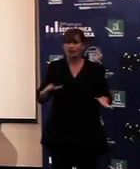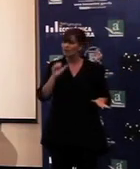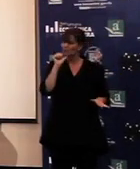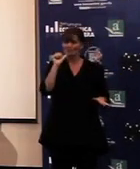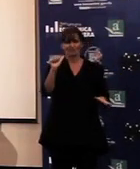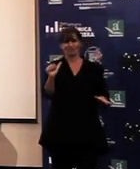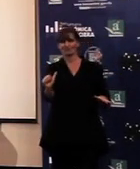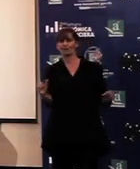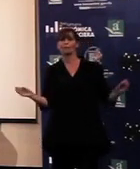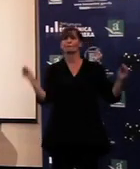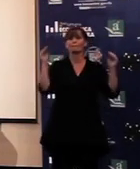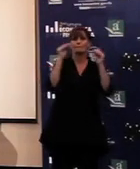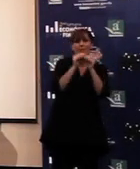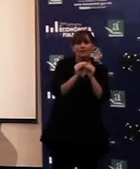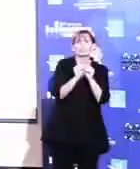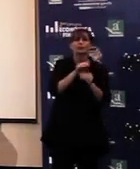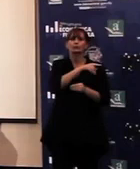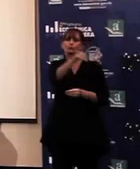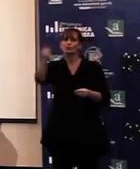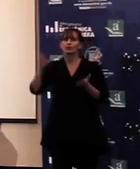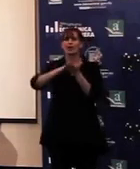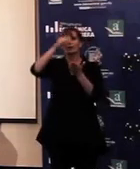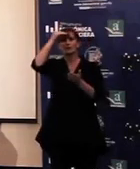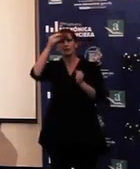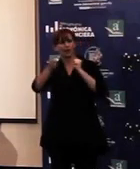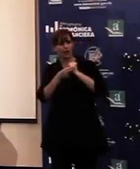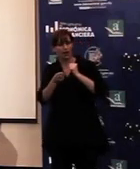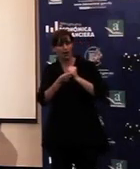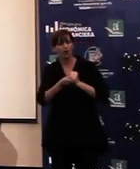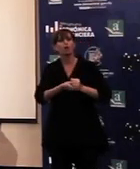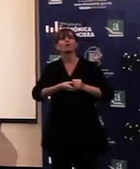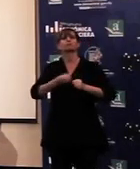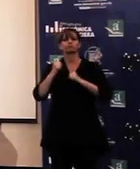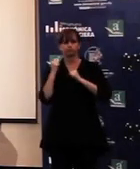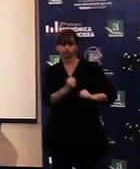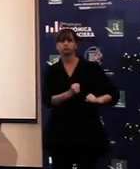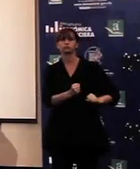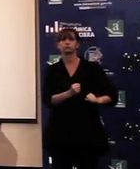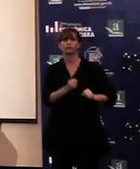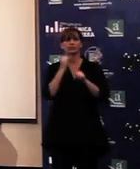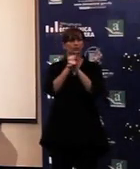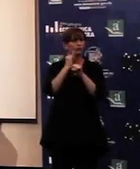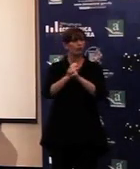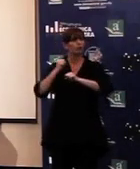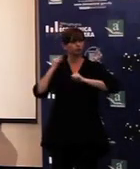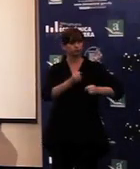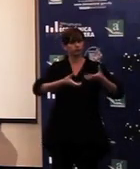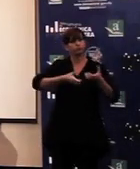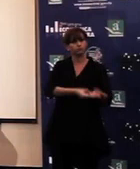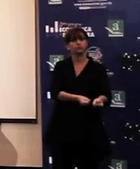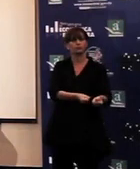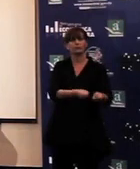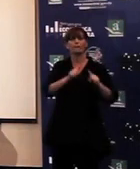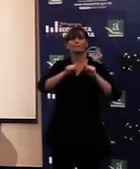a mejorar nuestras finanzas a través de un ahorro seguro, en una institución segura, sino que también se preocupa